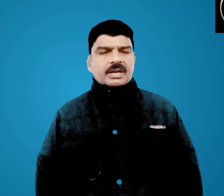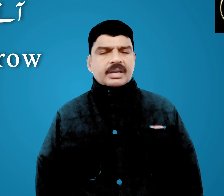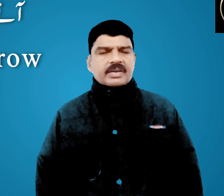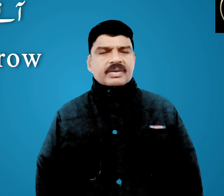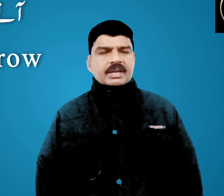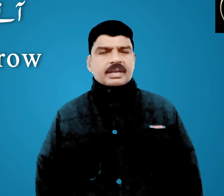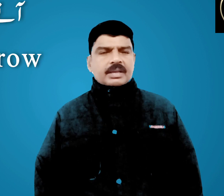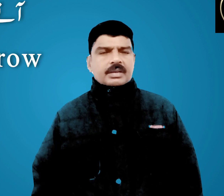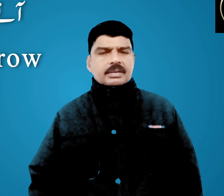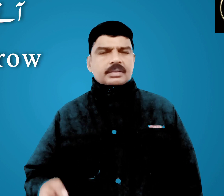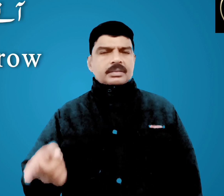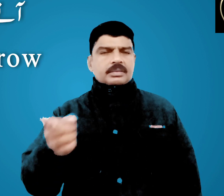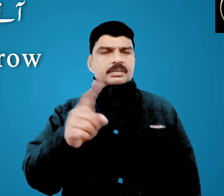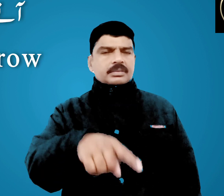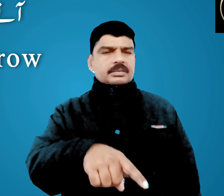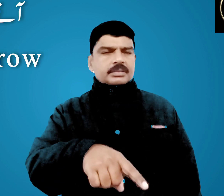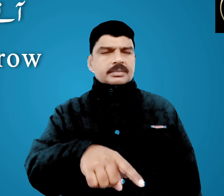आने वाला कल